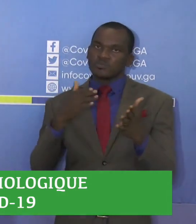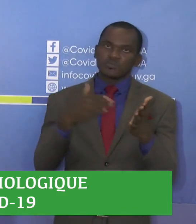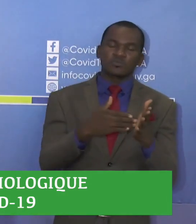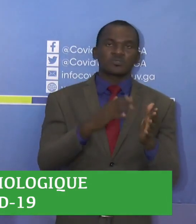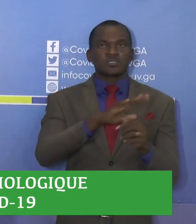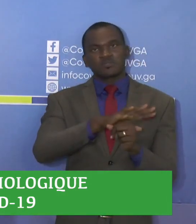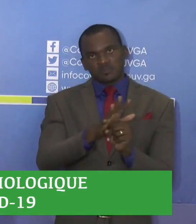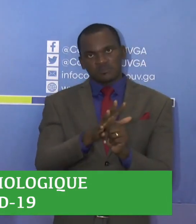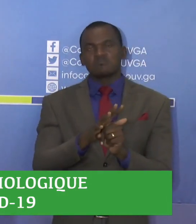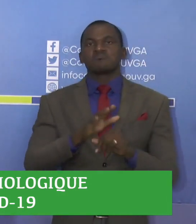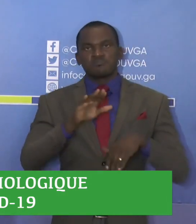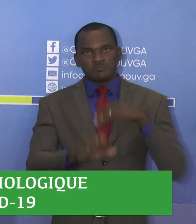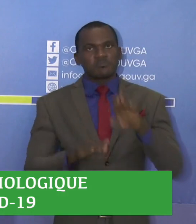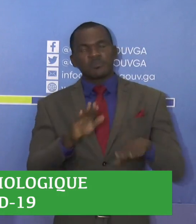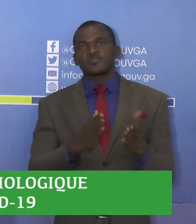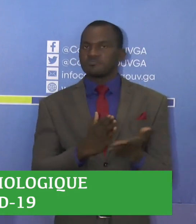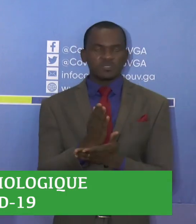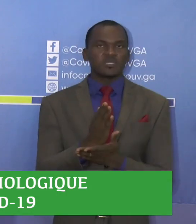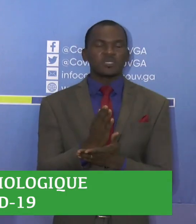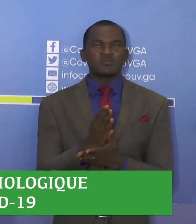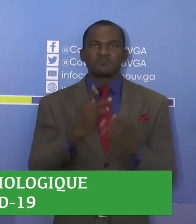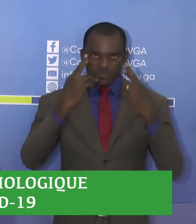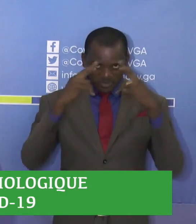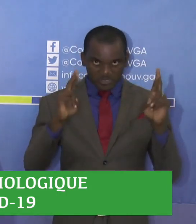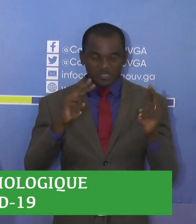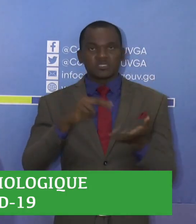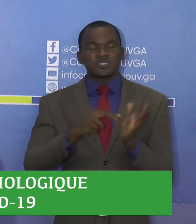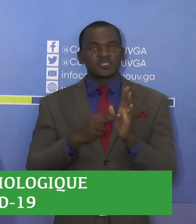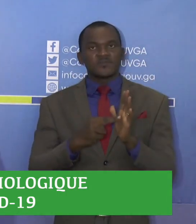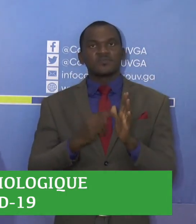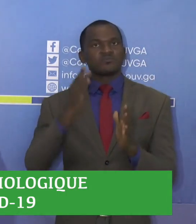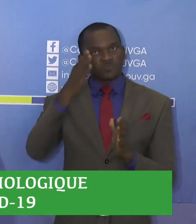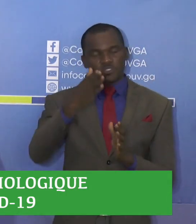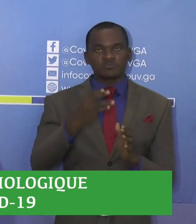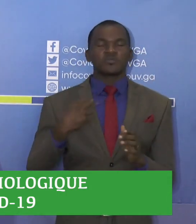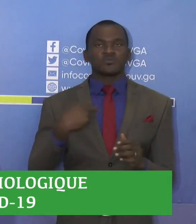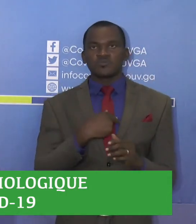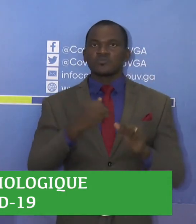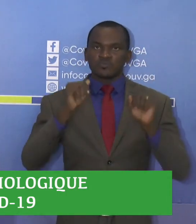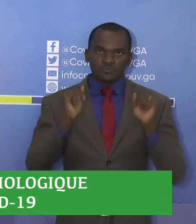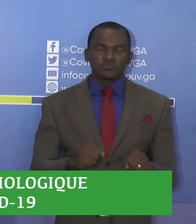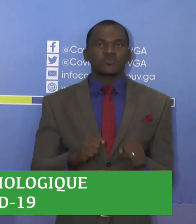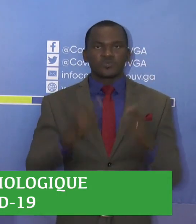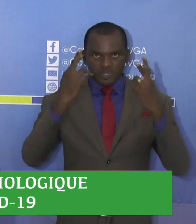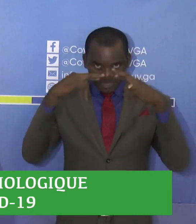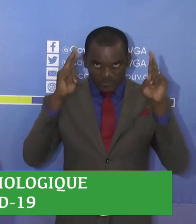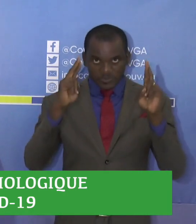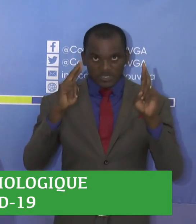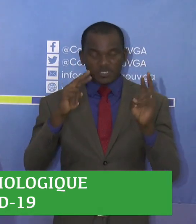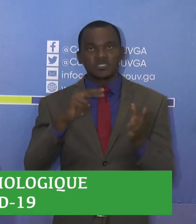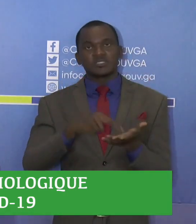Covid-19 donnent des fruits, et cela va concourir effectivement à ce qu'un certain nombre de